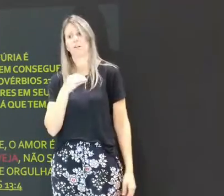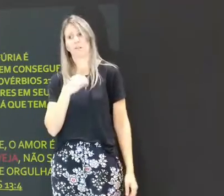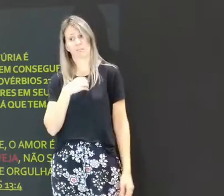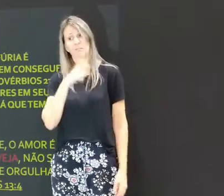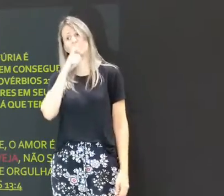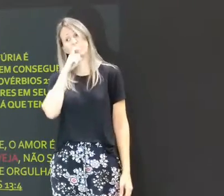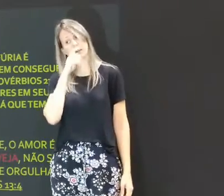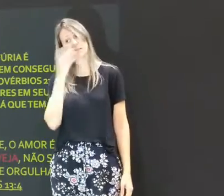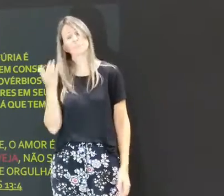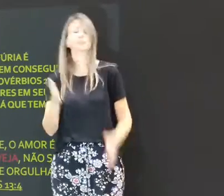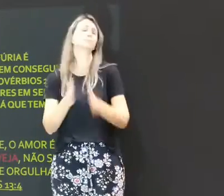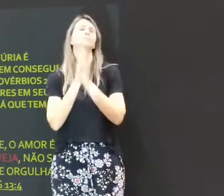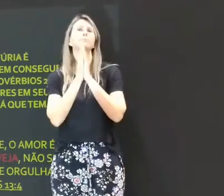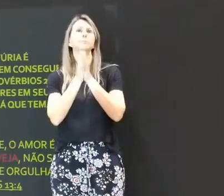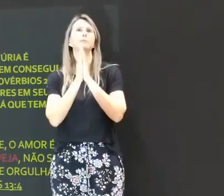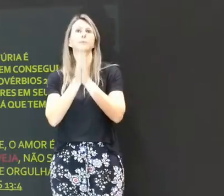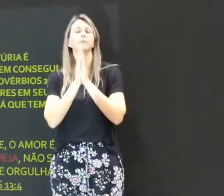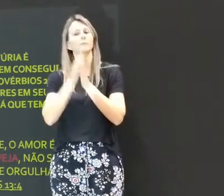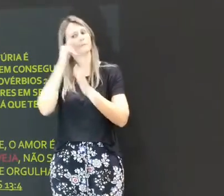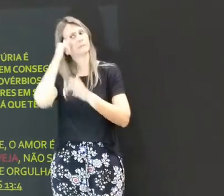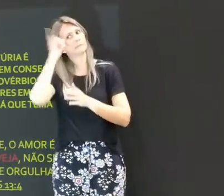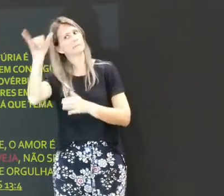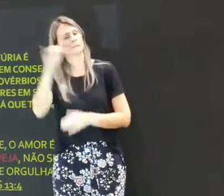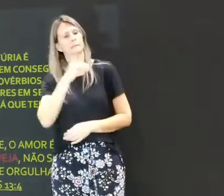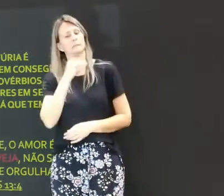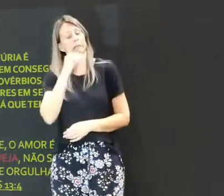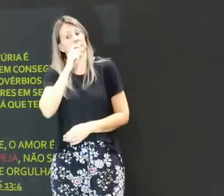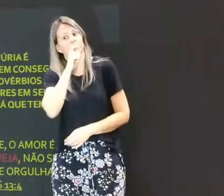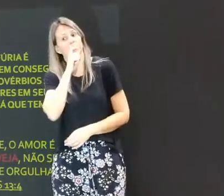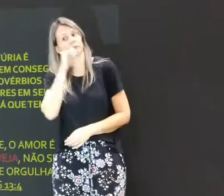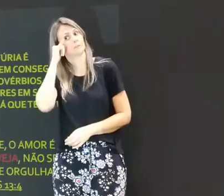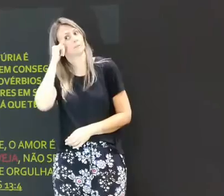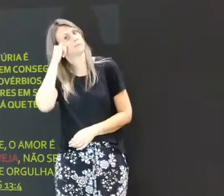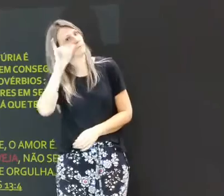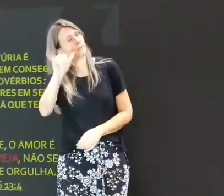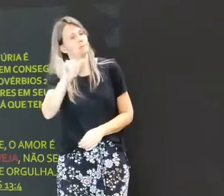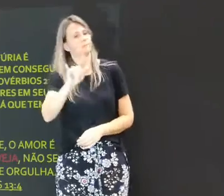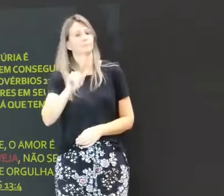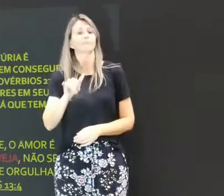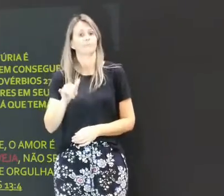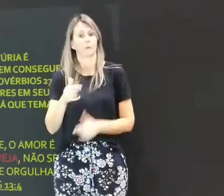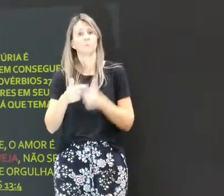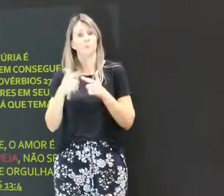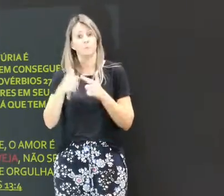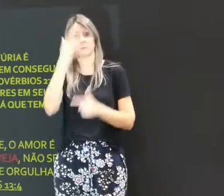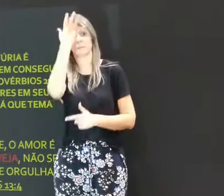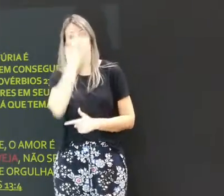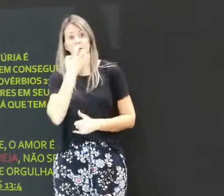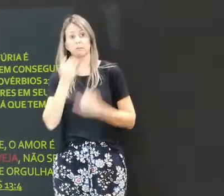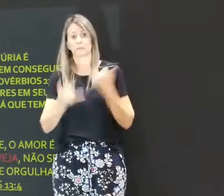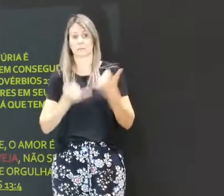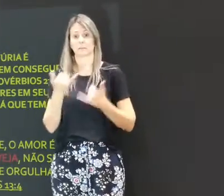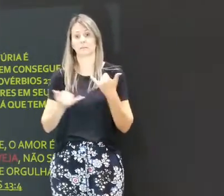Isso é pecado? Inveja é pecado. Por favor, precisamos evitar isso. Isso é muito sério, não